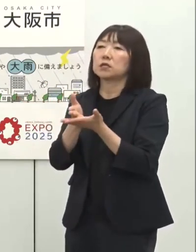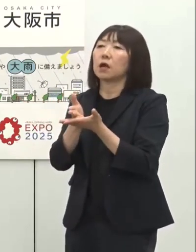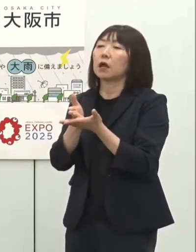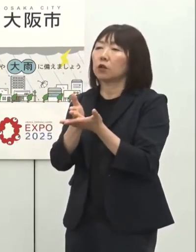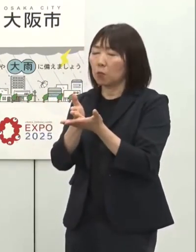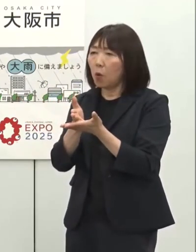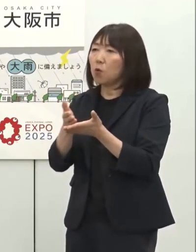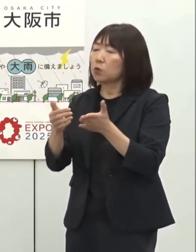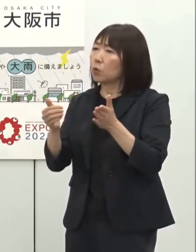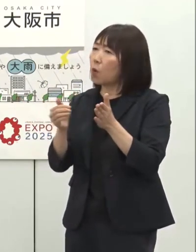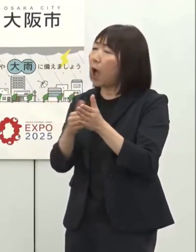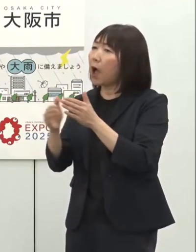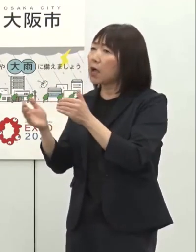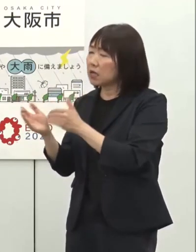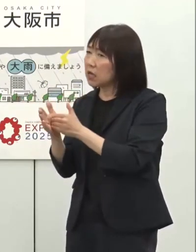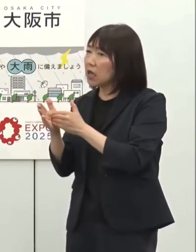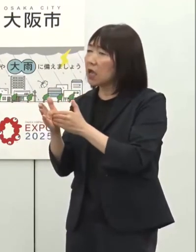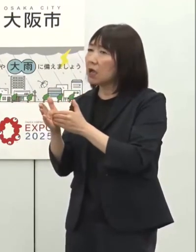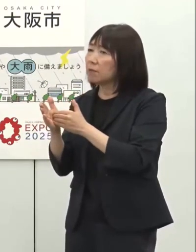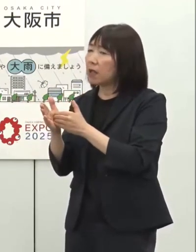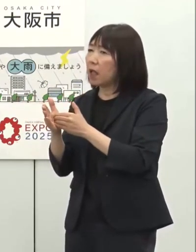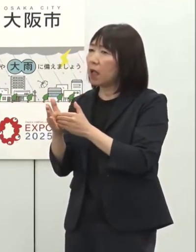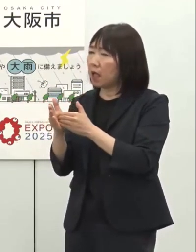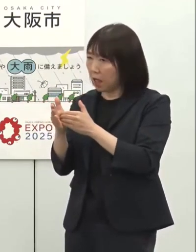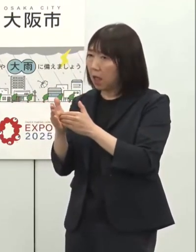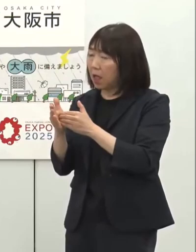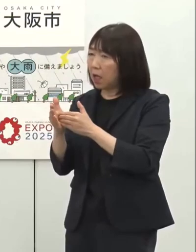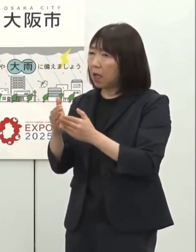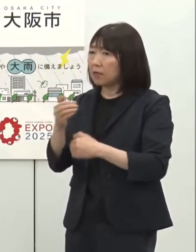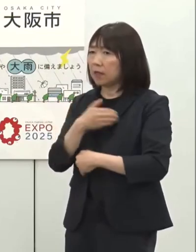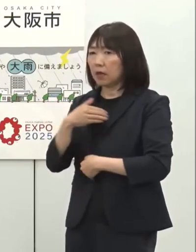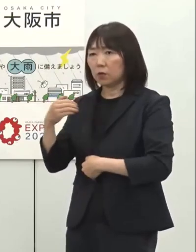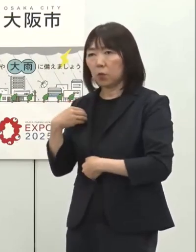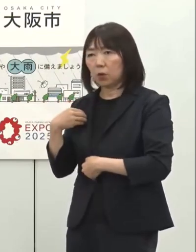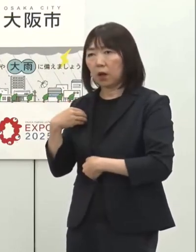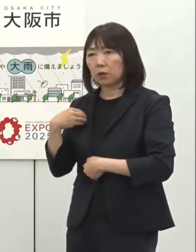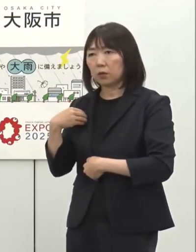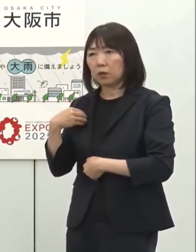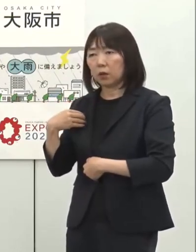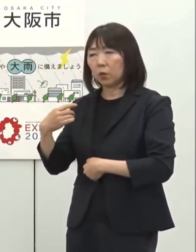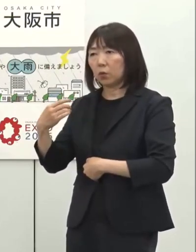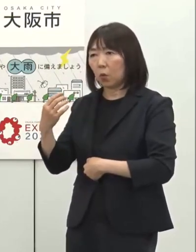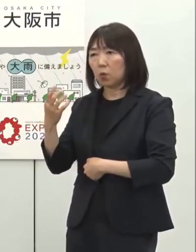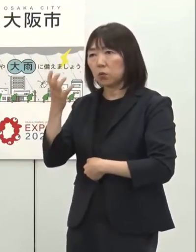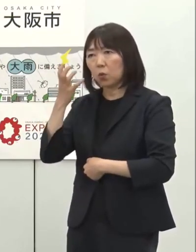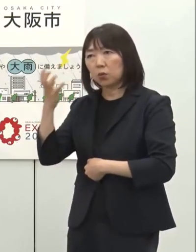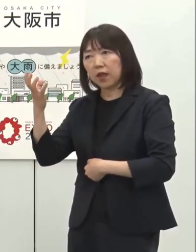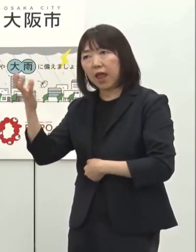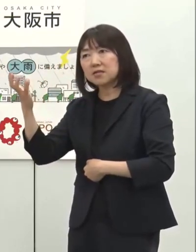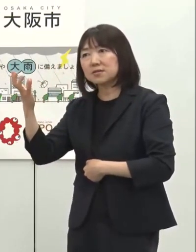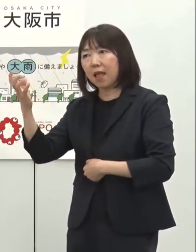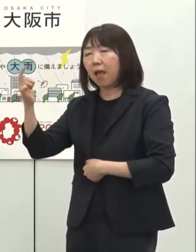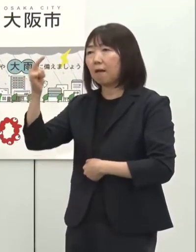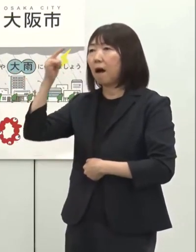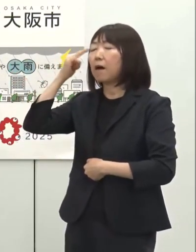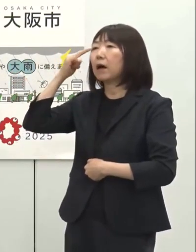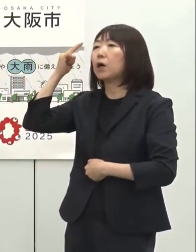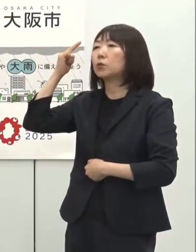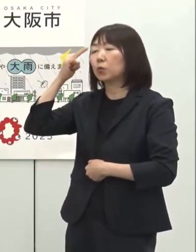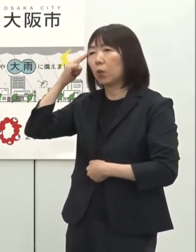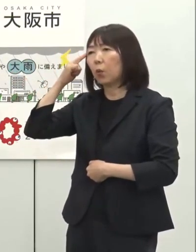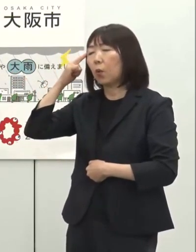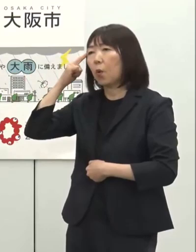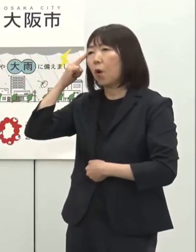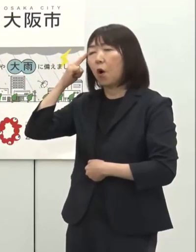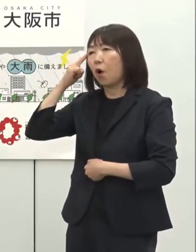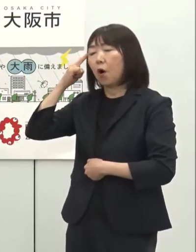をあるものを想定してフォローしていくかと、考え出すとちょっとキリがないわけでして、想定するその